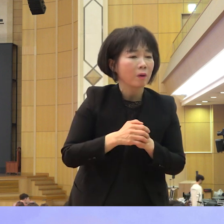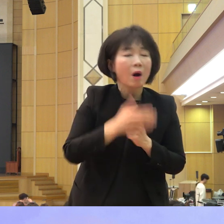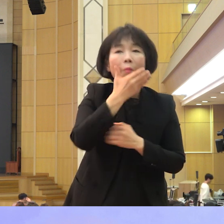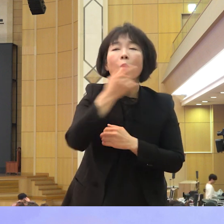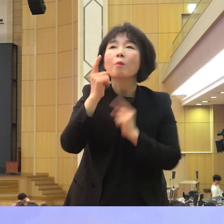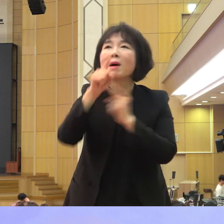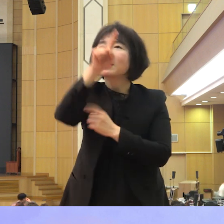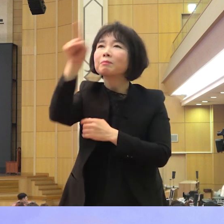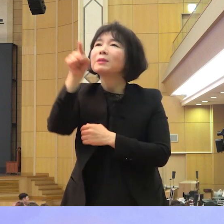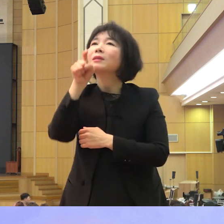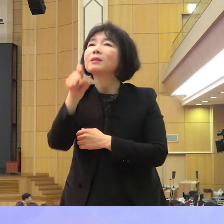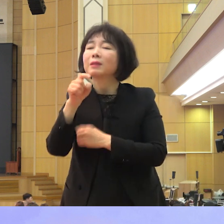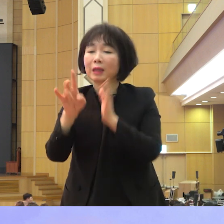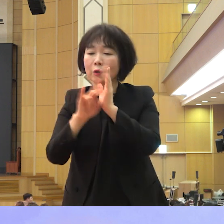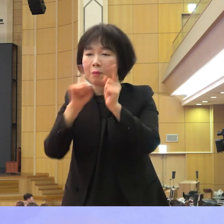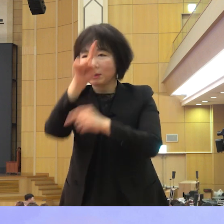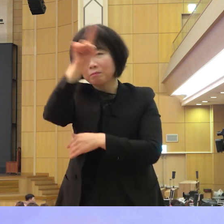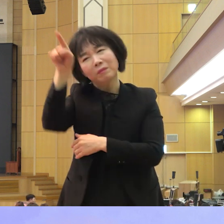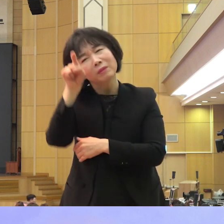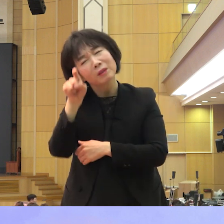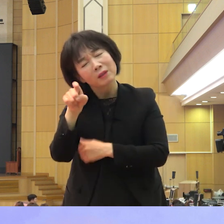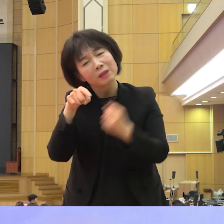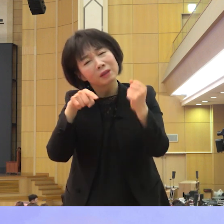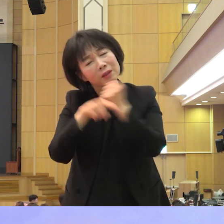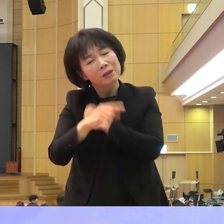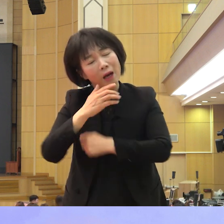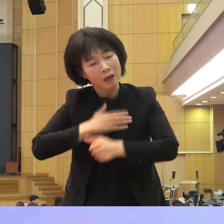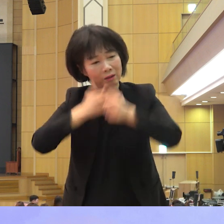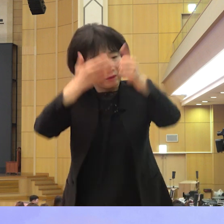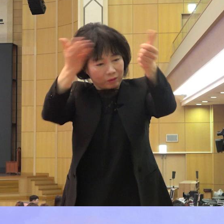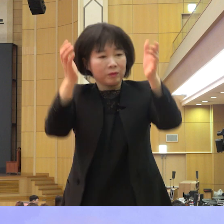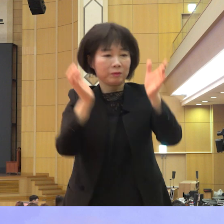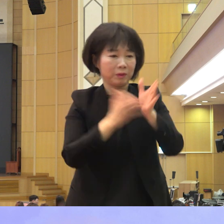복음의 말씀, 계시록 말씀이 무엇을 우리에게